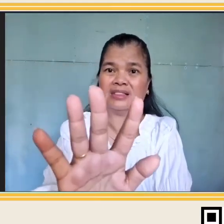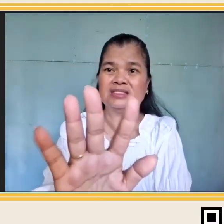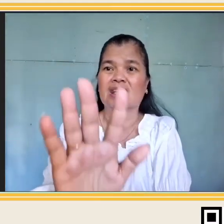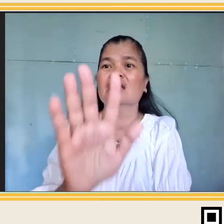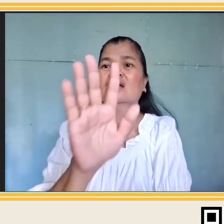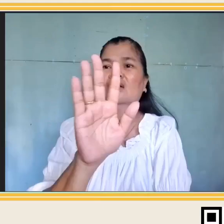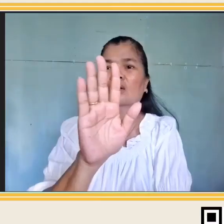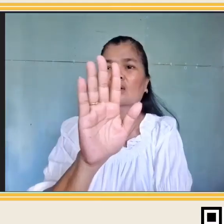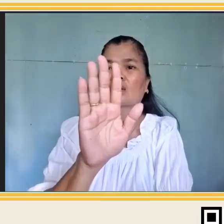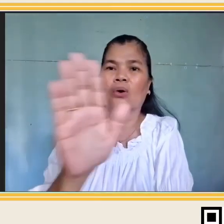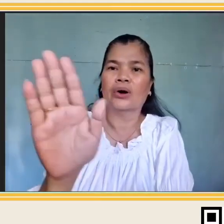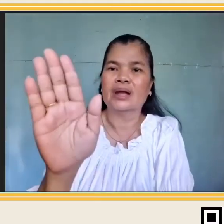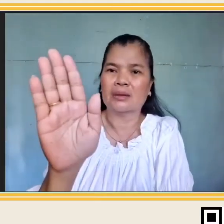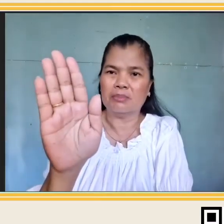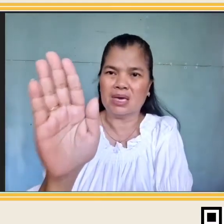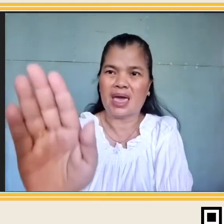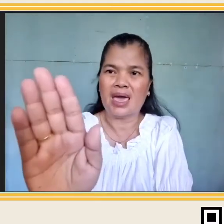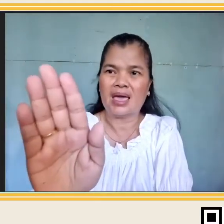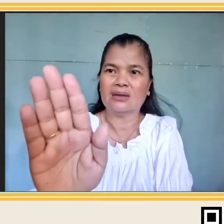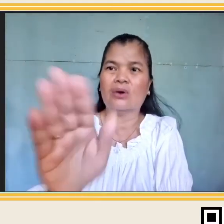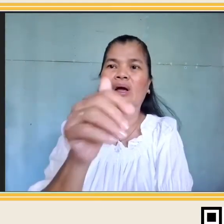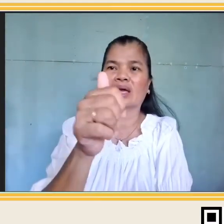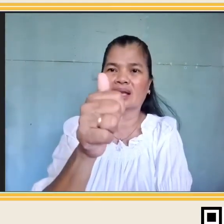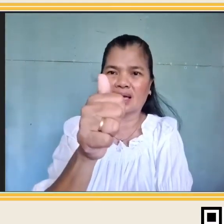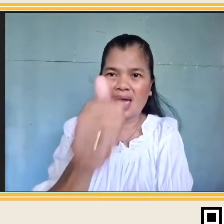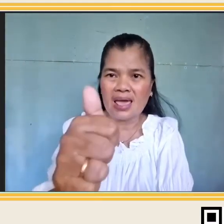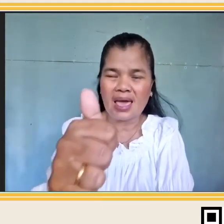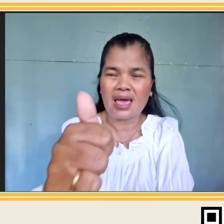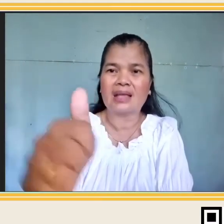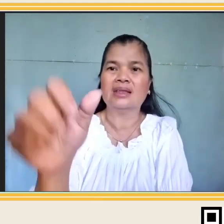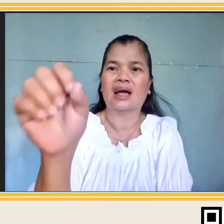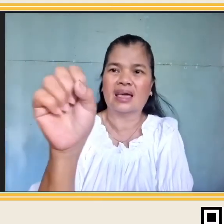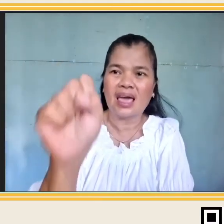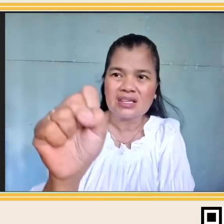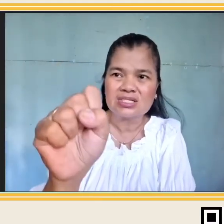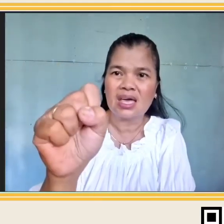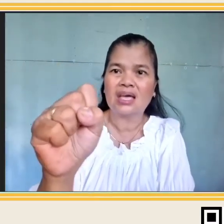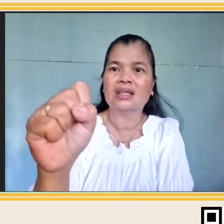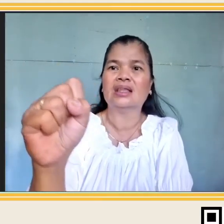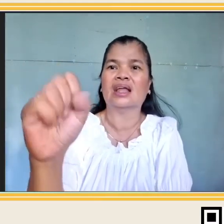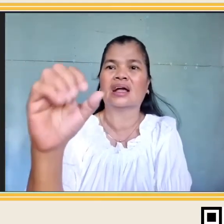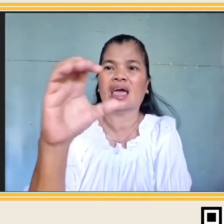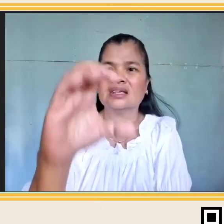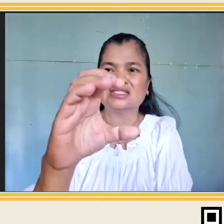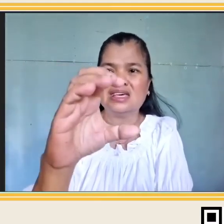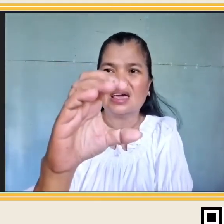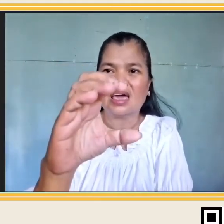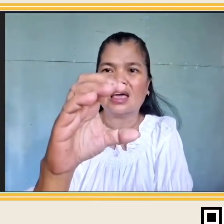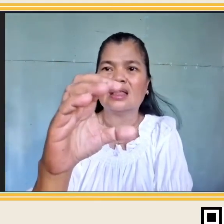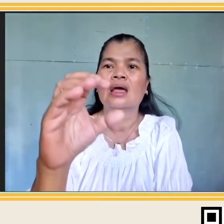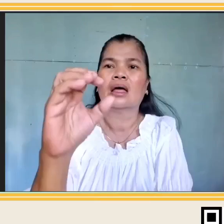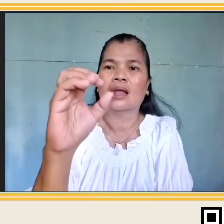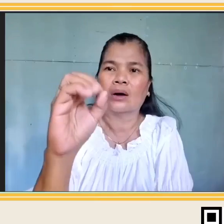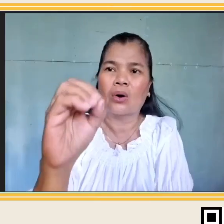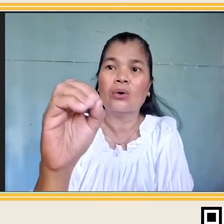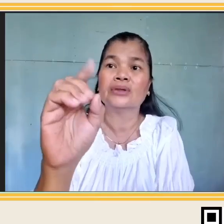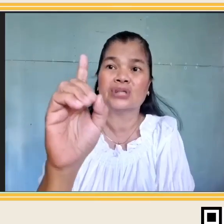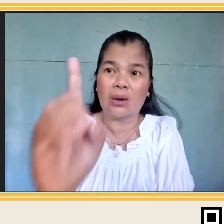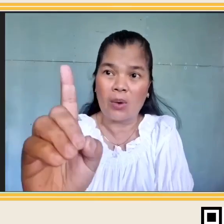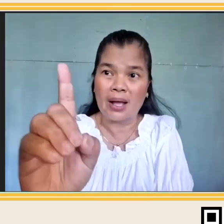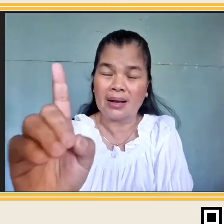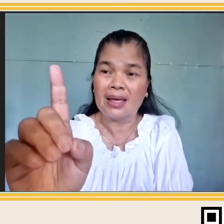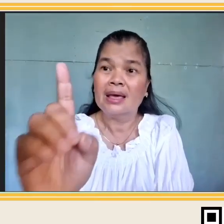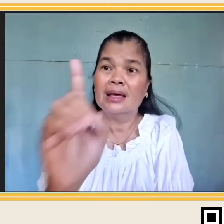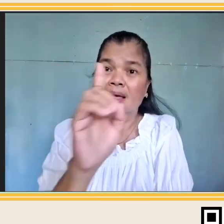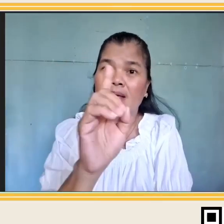5 hands. Or ng B hand, o kaya ng A hand, ng S hand, ng C hand, ng O at